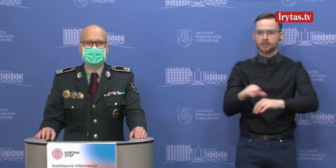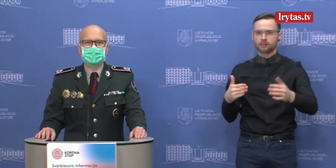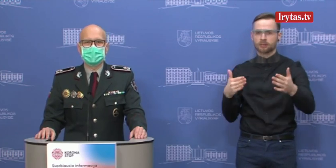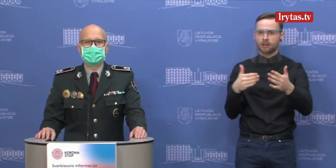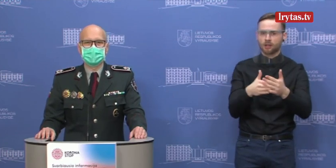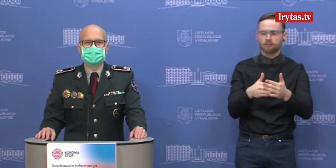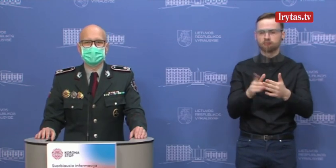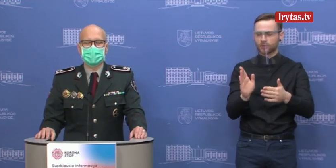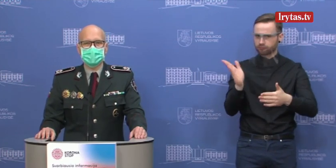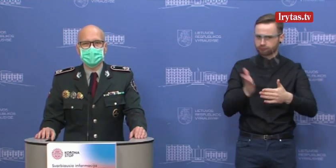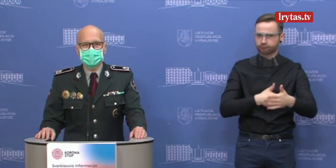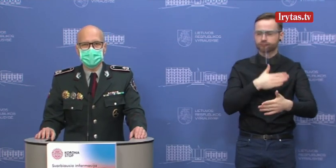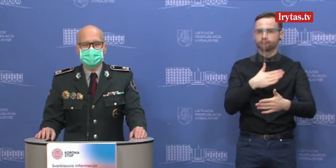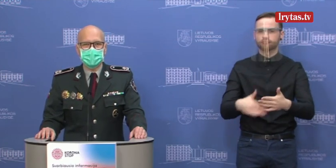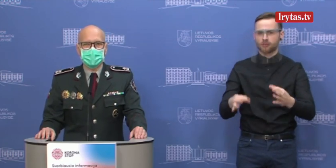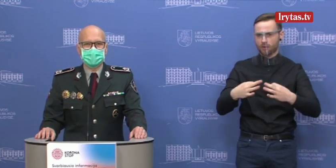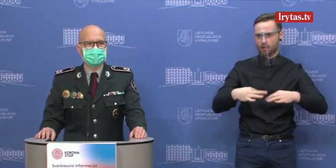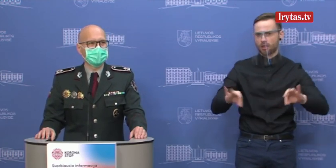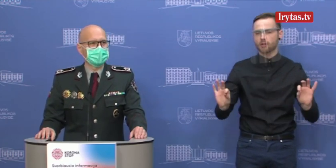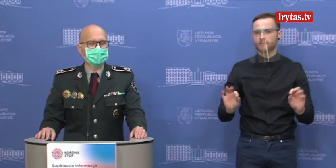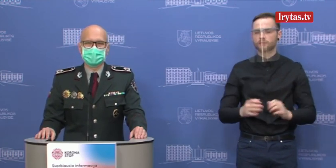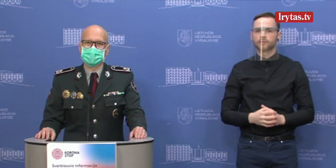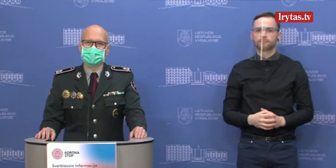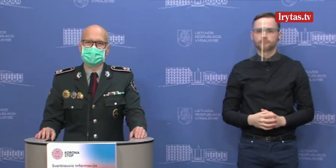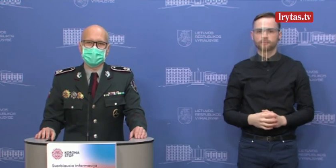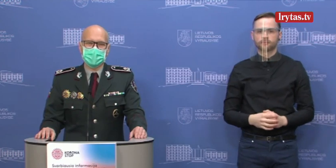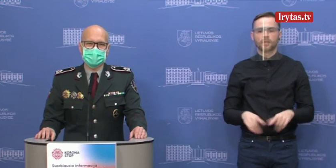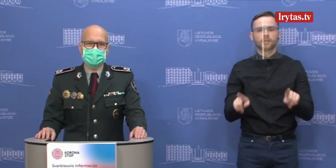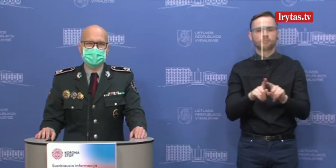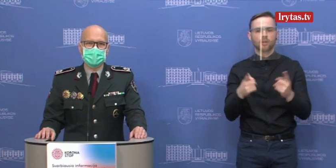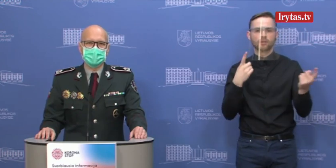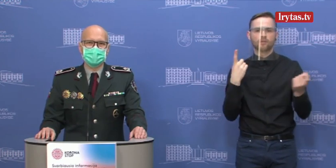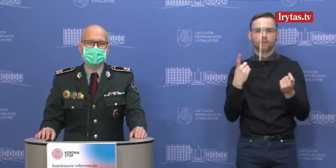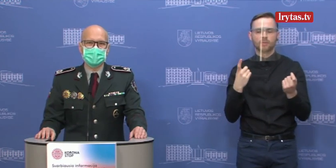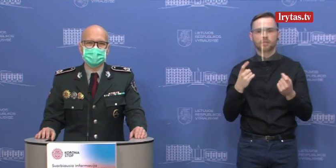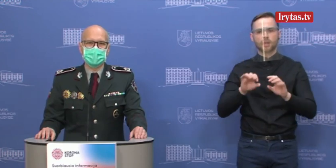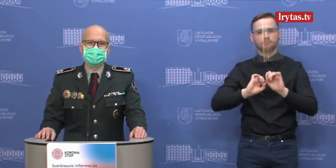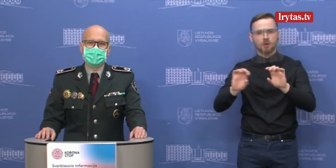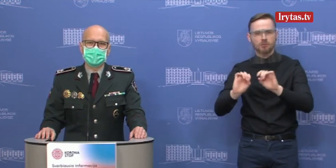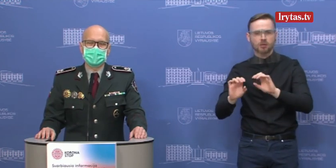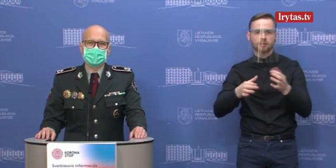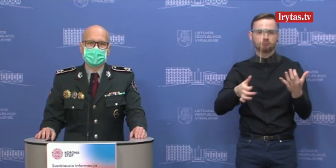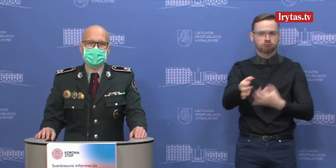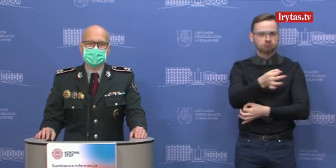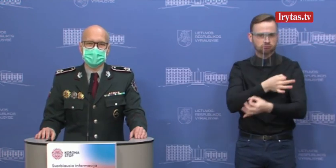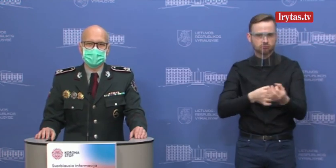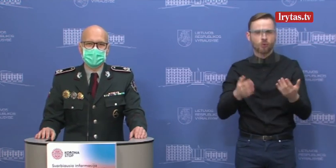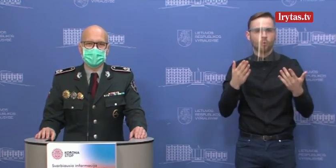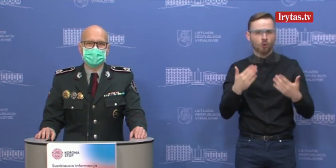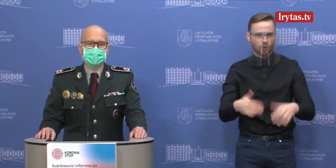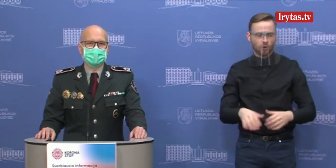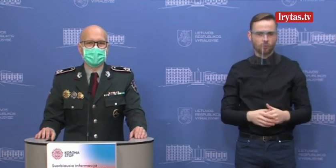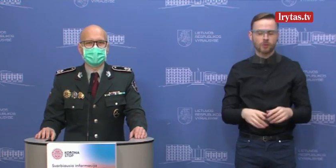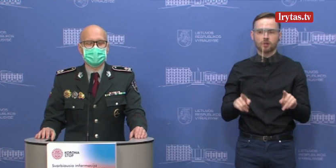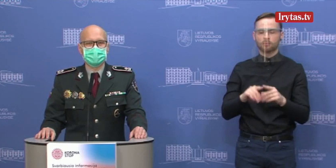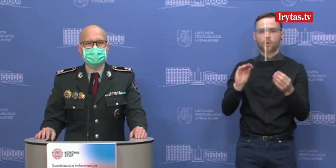piliečiams. Mes iš esmės suderinom informacijos apsikeitimo mechanizmą ir